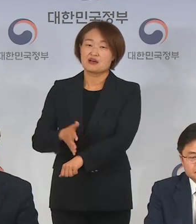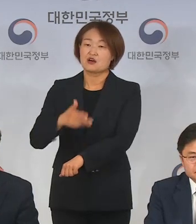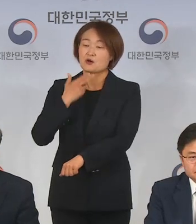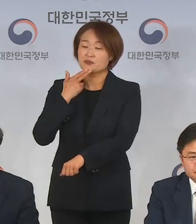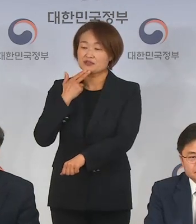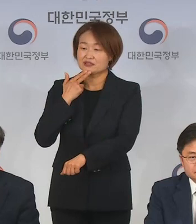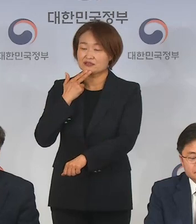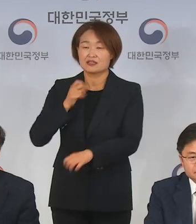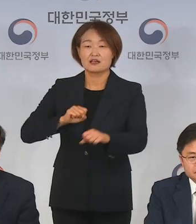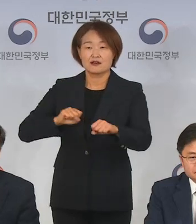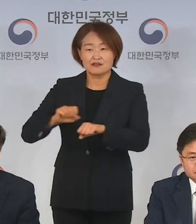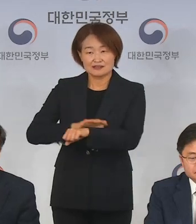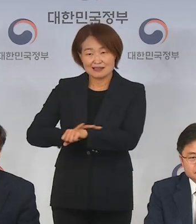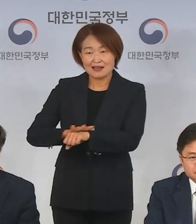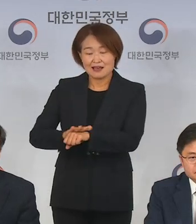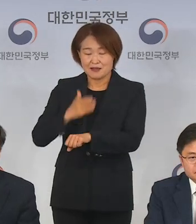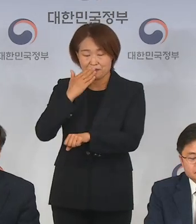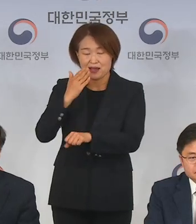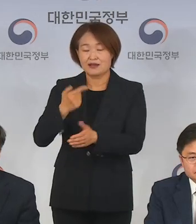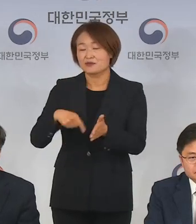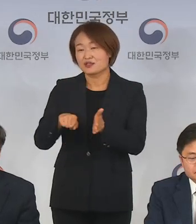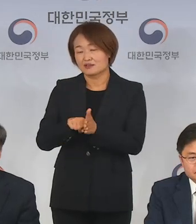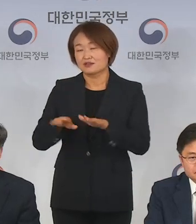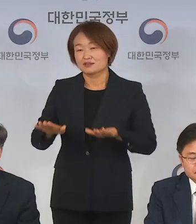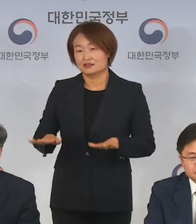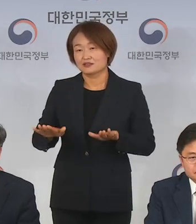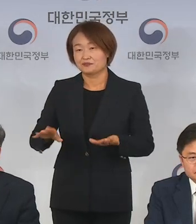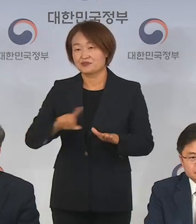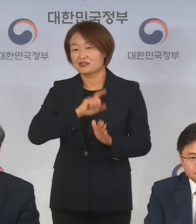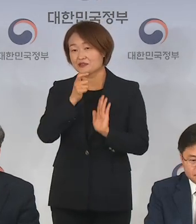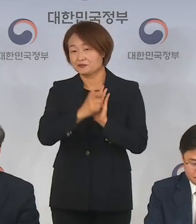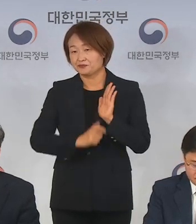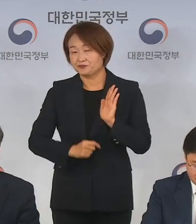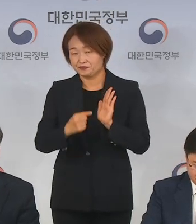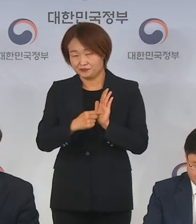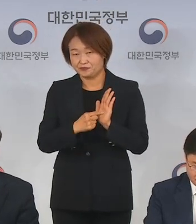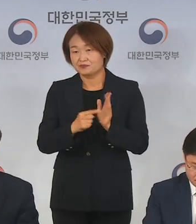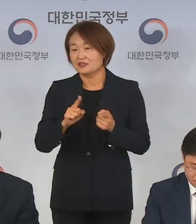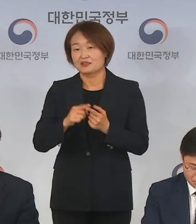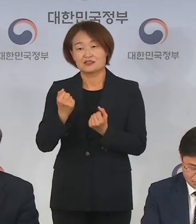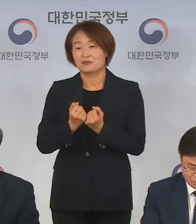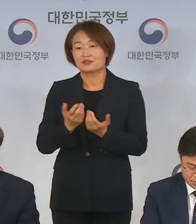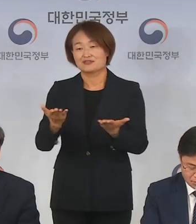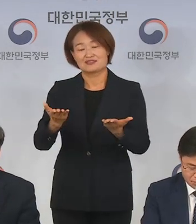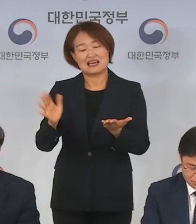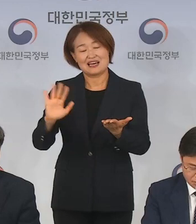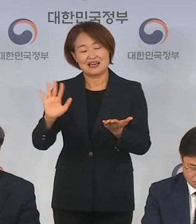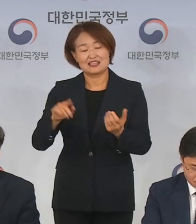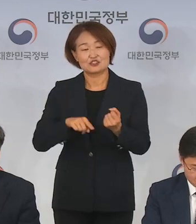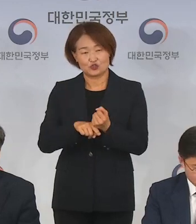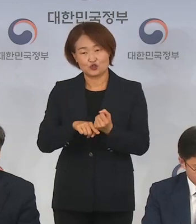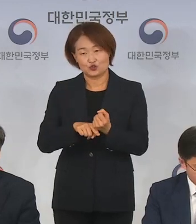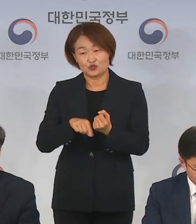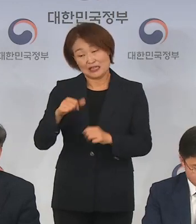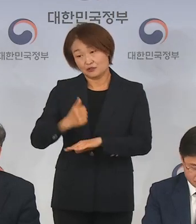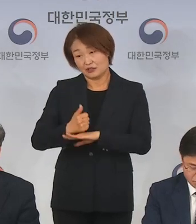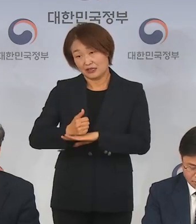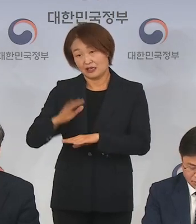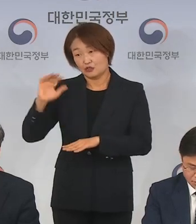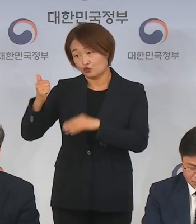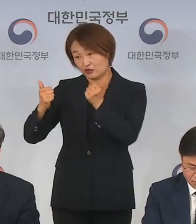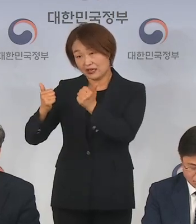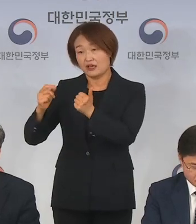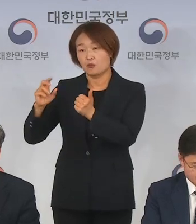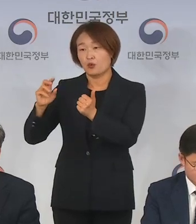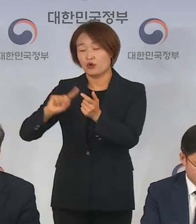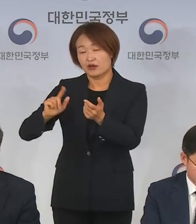심적으로 활동을 좀 제대로 할 수 있도록 하기 위해서 현재까지는 명단 자체를 지금 설명을 안 드렸고 나중에 좀 국회 협의 등